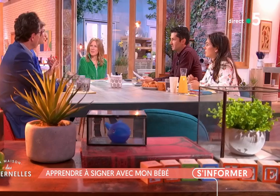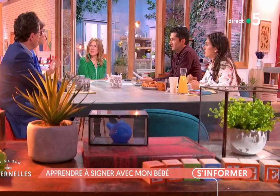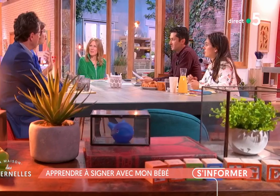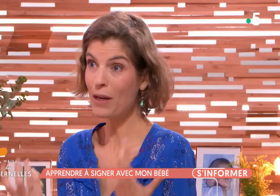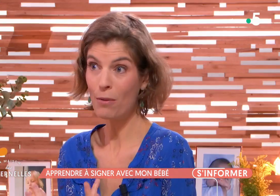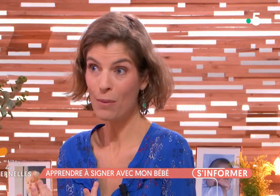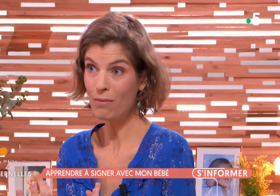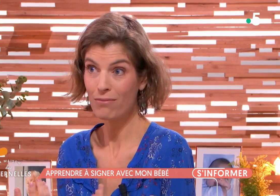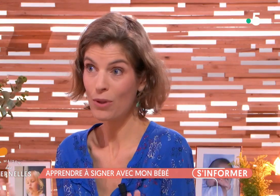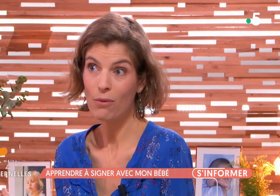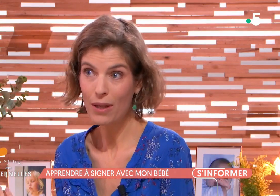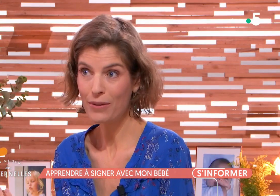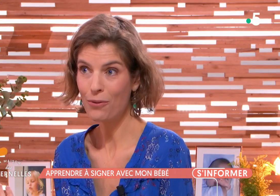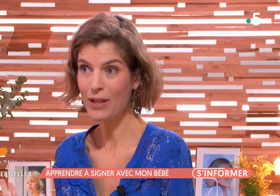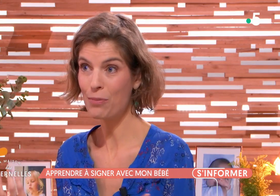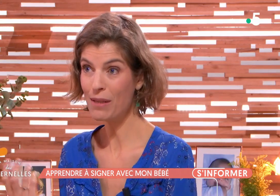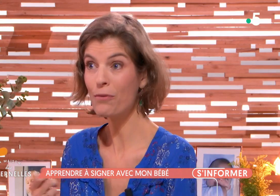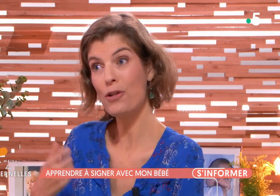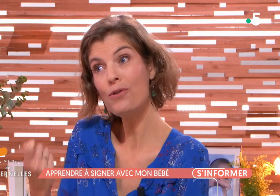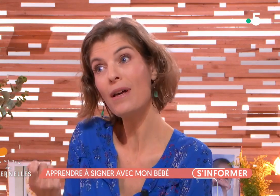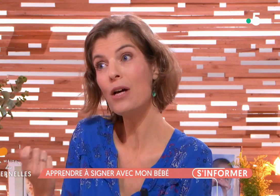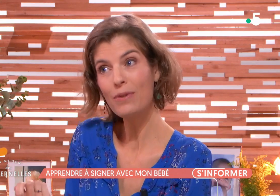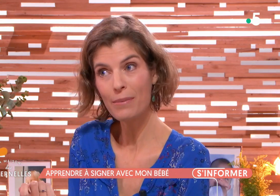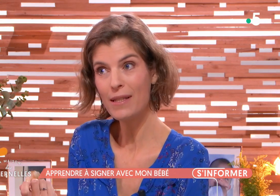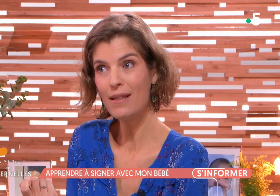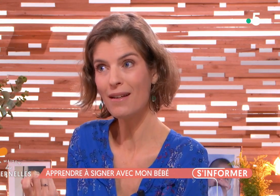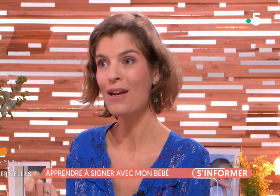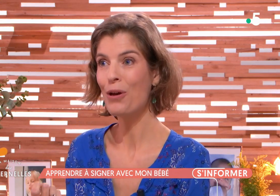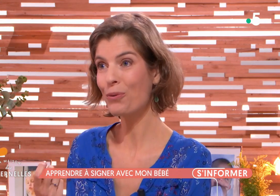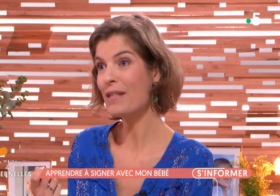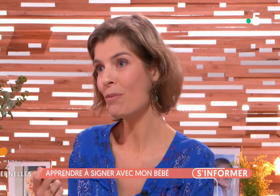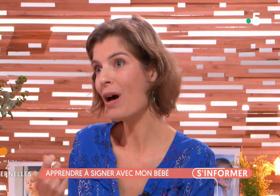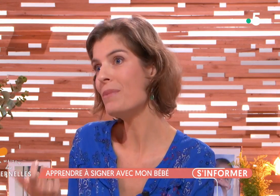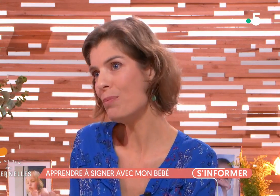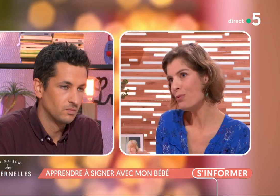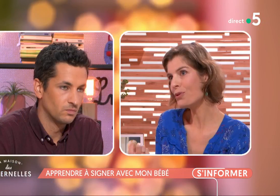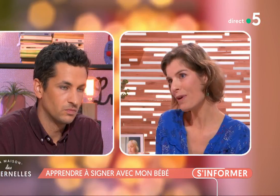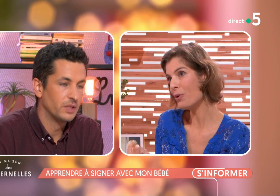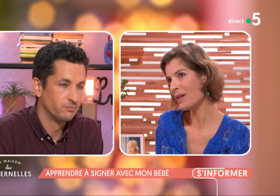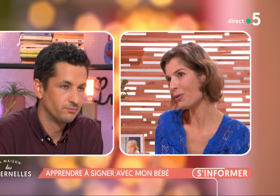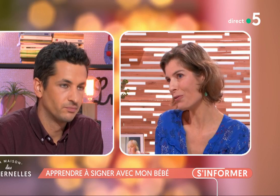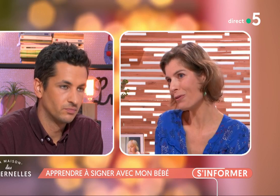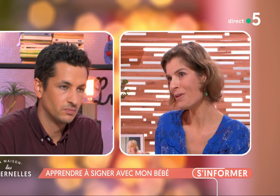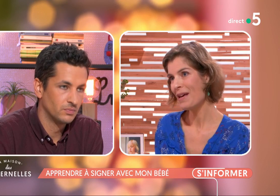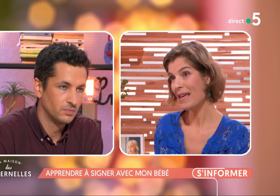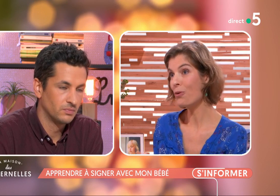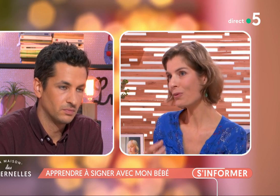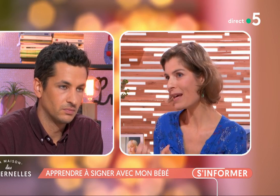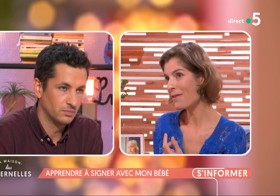Du coup, on parle normalement. Donc, aucun retard de langage possible. On va juste ajouter un petit signe. Donc, c'est vraiment un petit plus qu'on va apporter à notre enfant. Et au contraire, il va